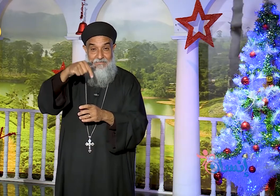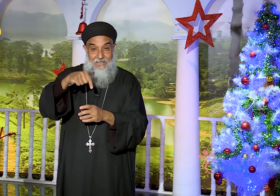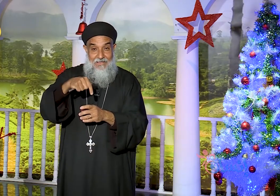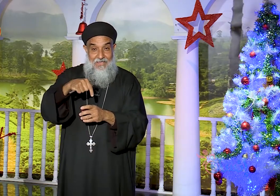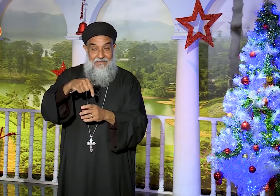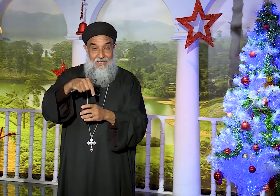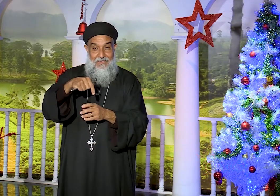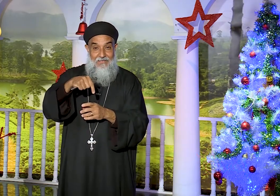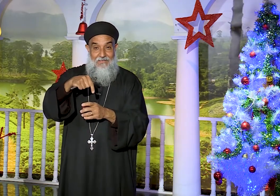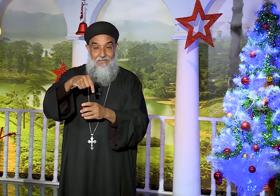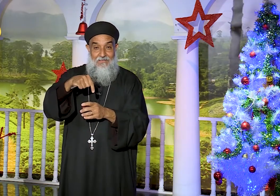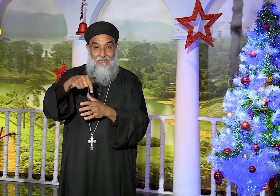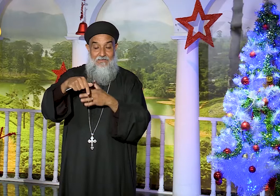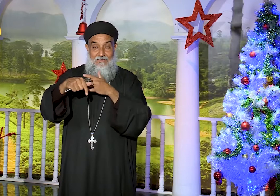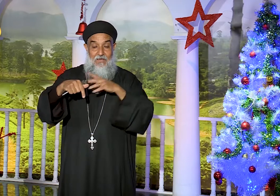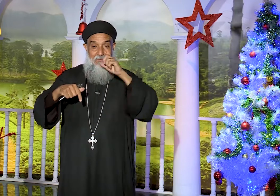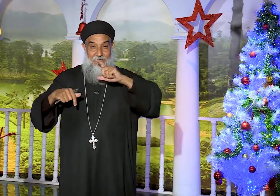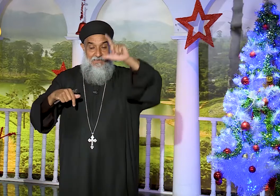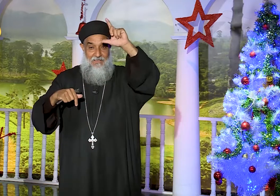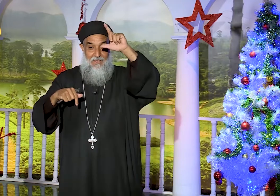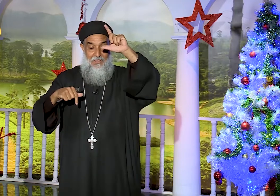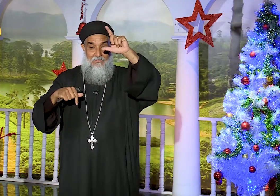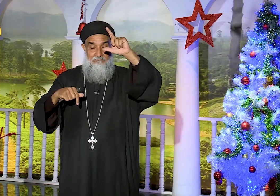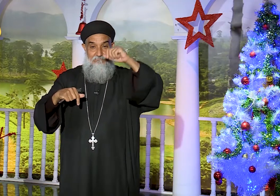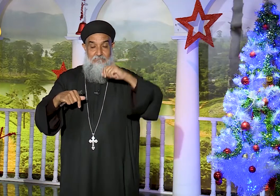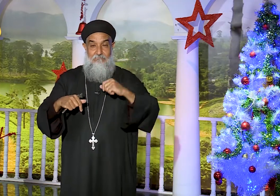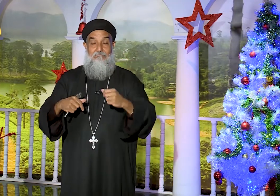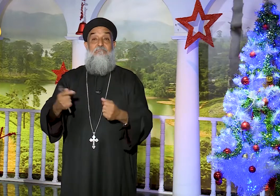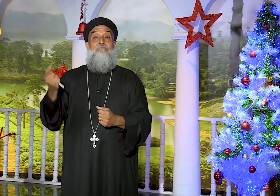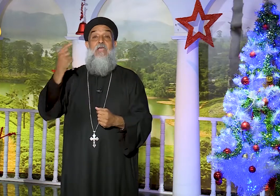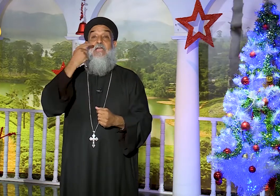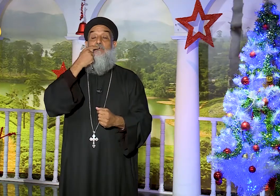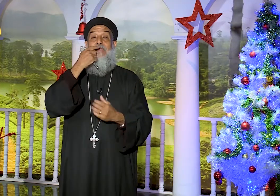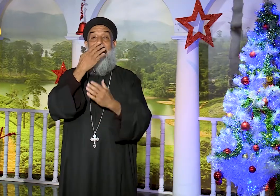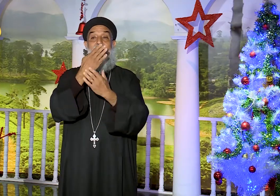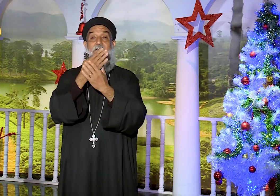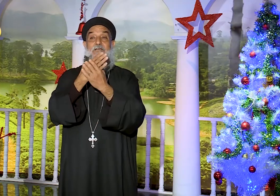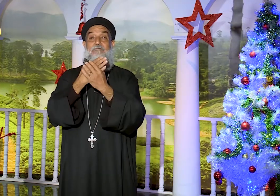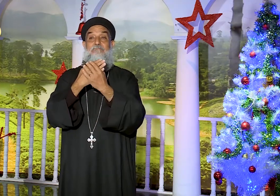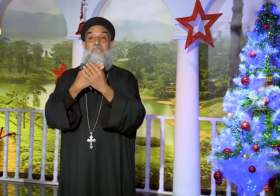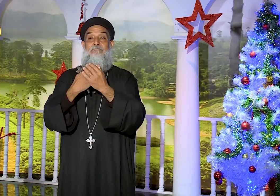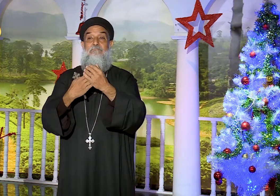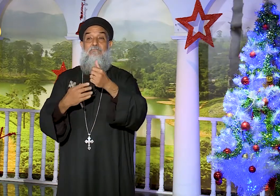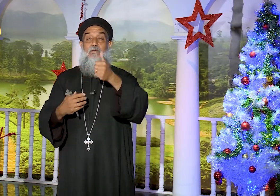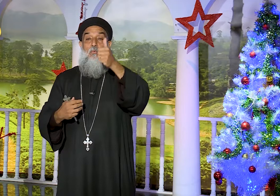السنه الجايه يا رئيس الكهنه هيكون عندك